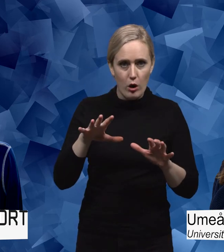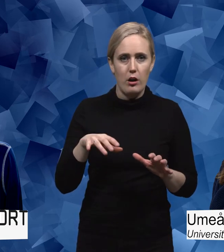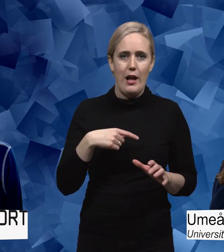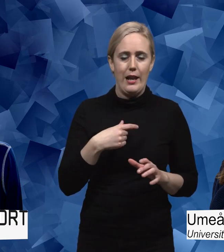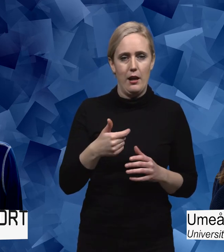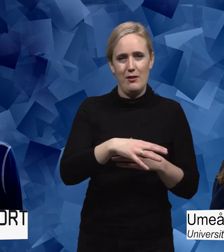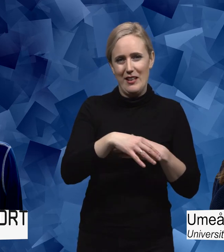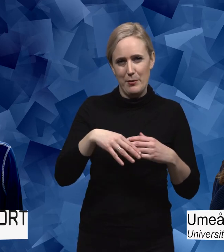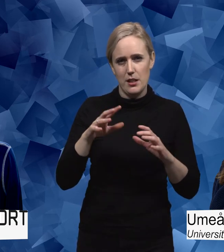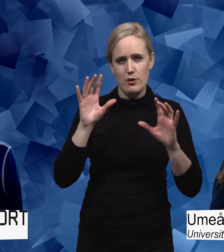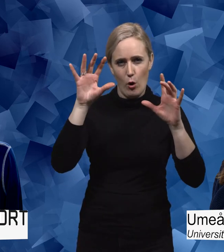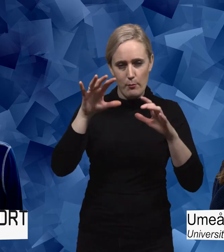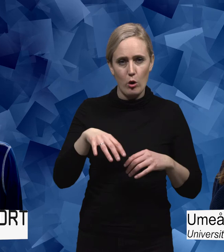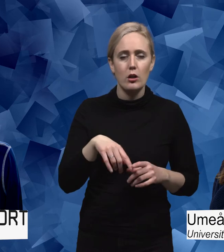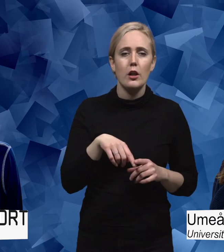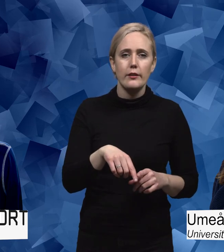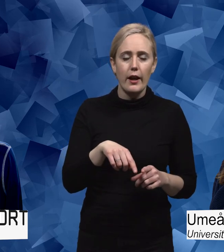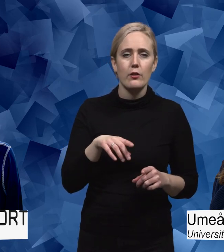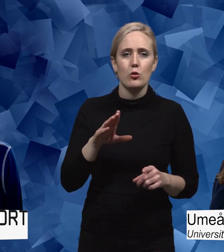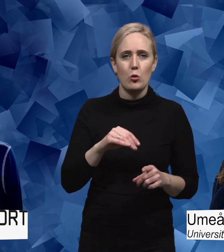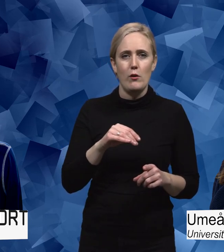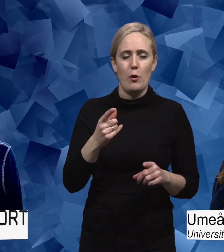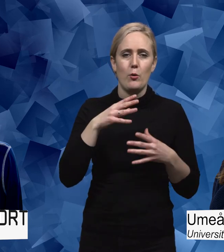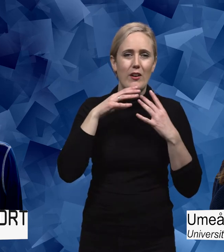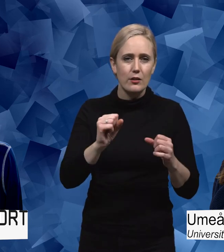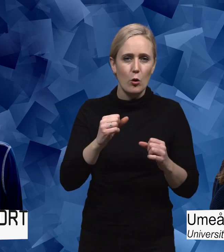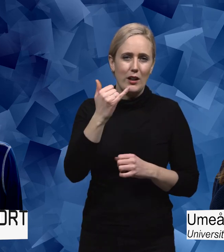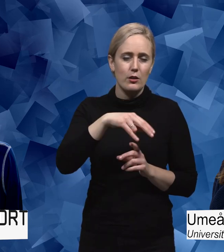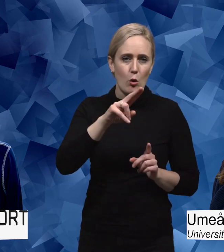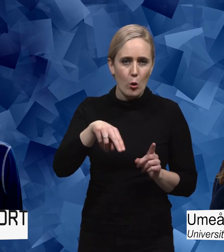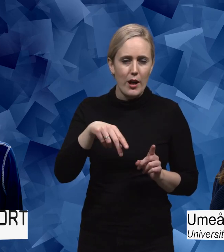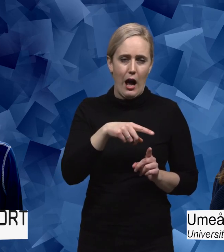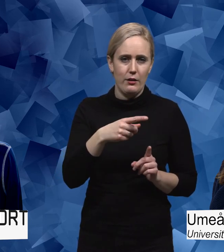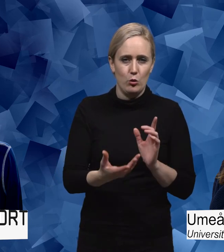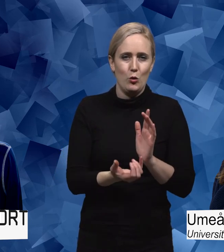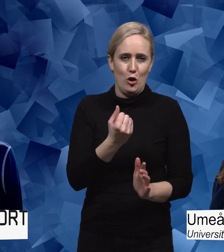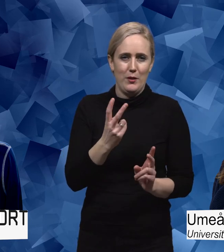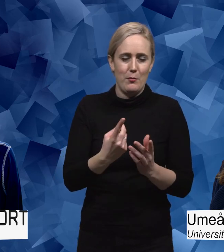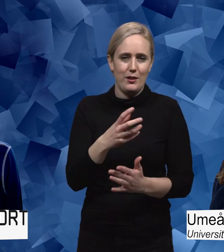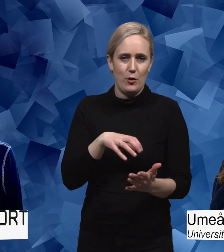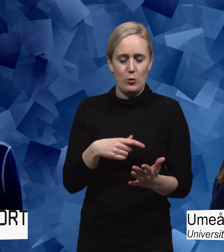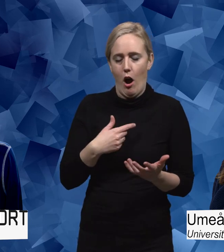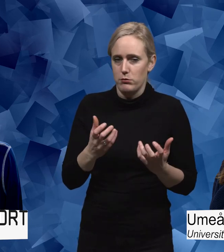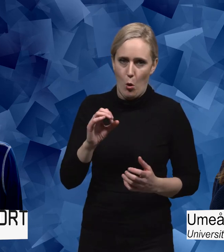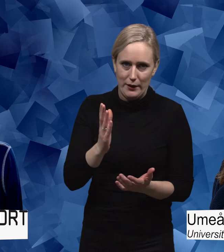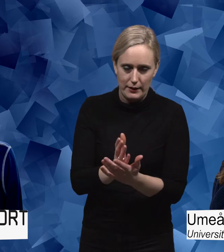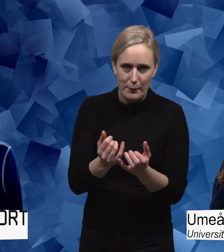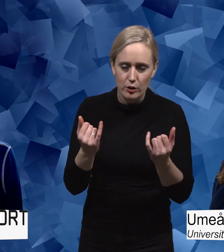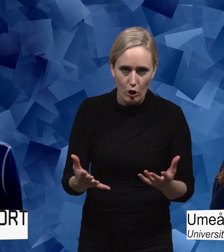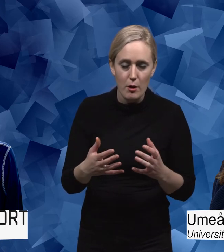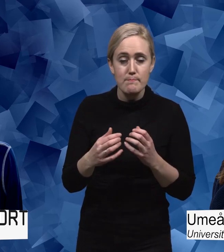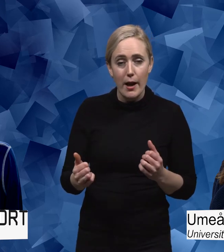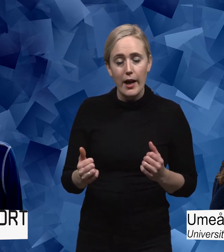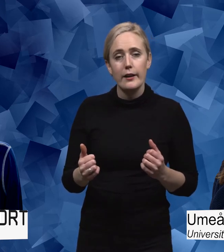såg ut, eller beachvolleyball för Jorid Havden som är professor i idrottssociologi i Norge som drog den här parallellen för ett antal år sedan, jag vet inte om den stämmer fortfarande.